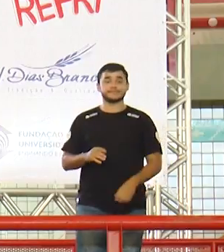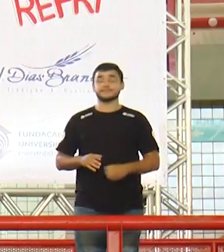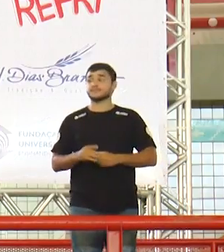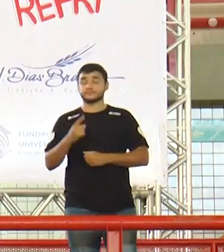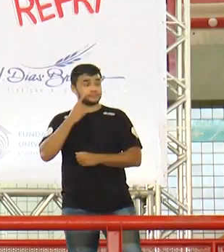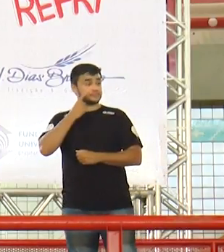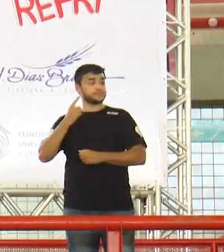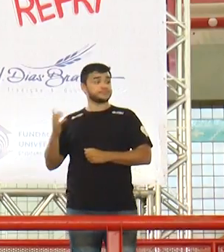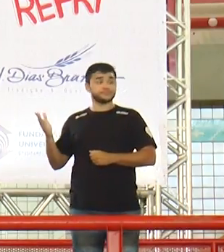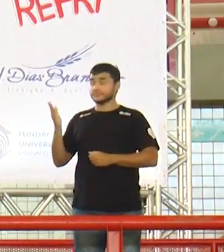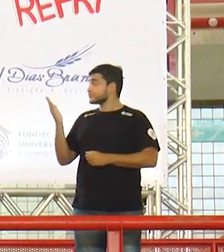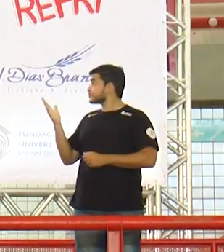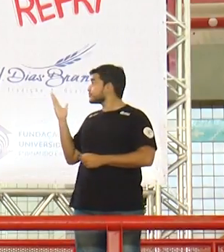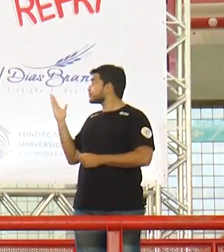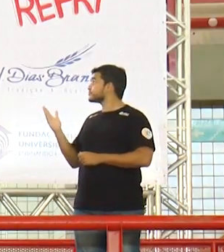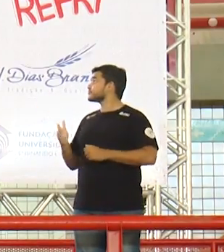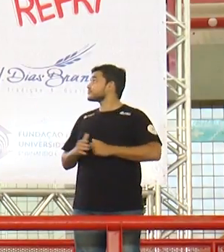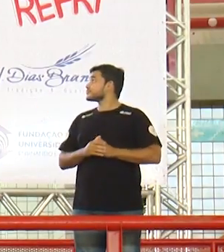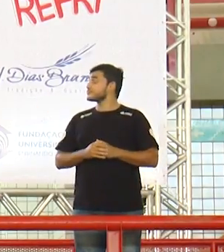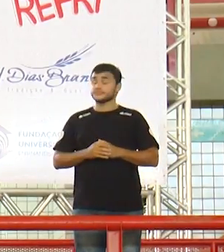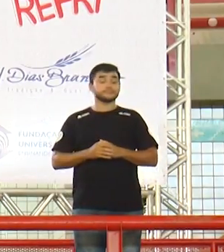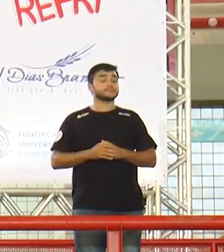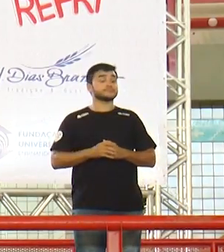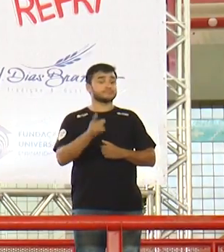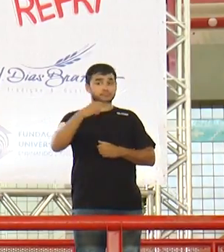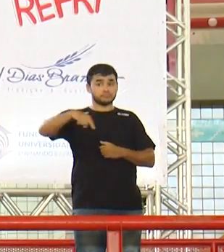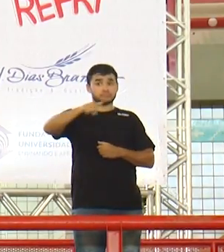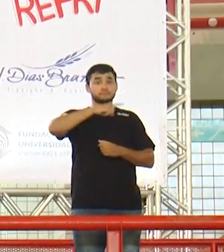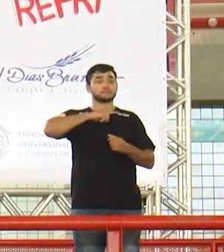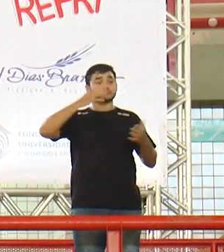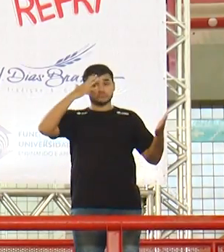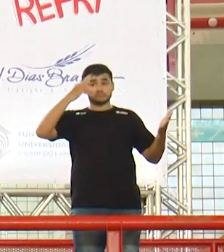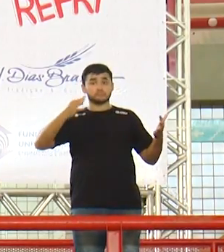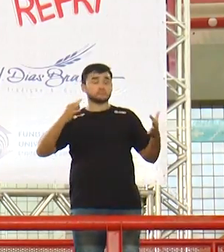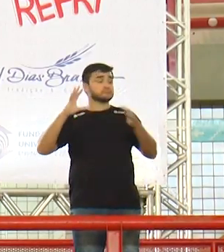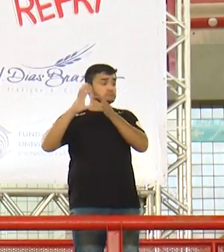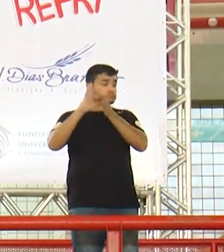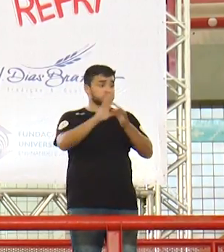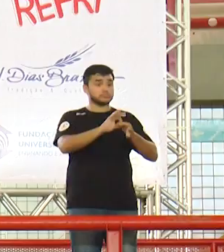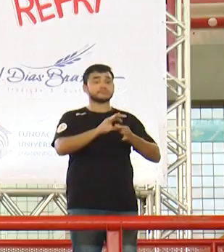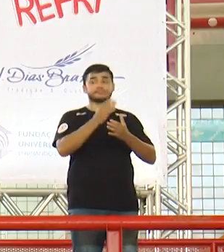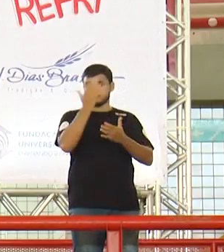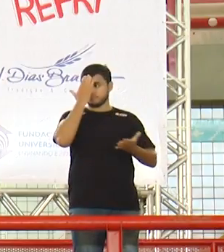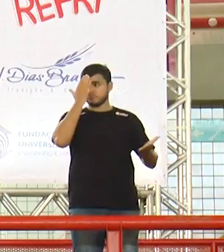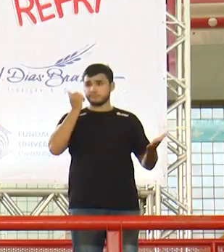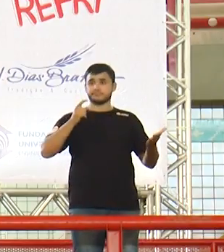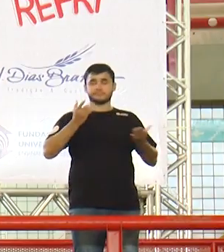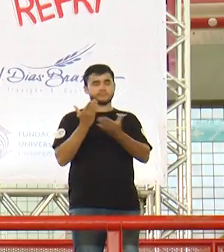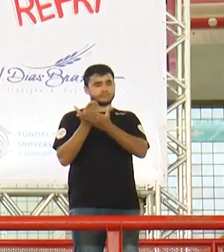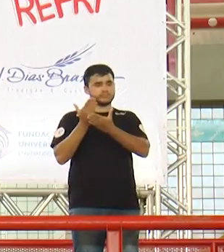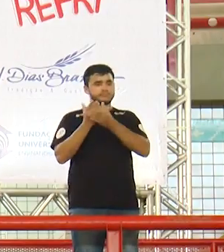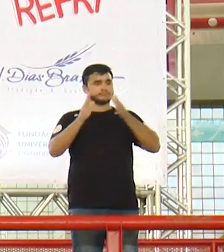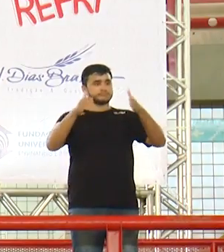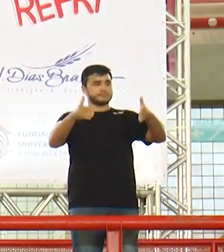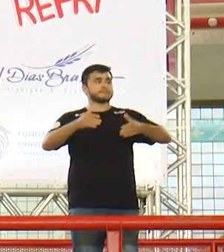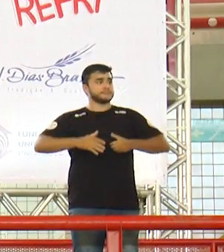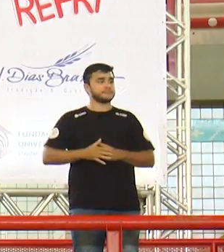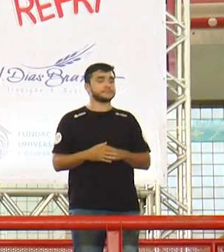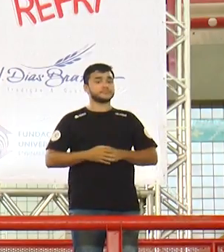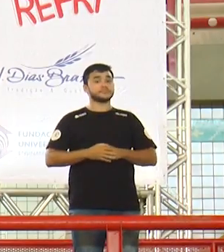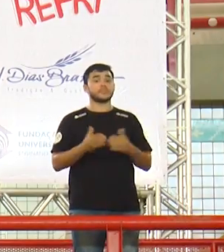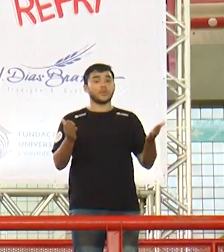Queridos, espero que estejam todos compreendendo direitinho a coisa que está sendo